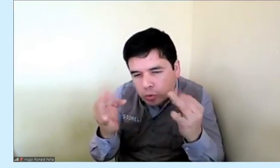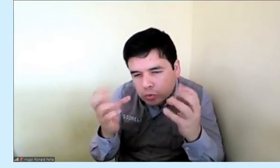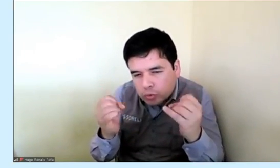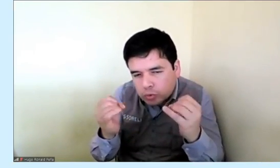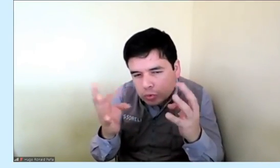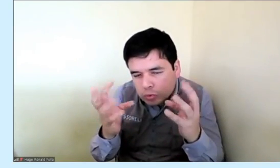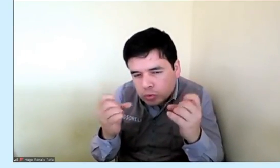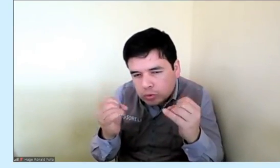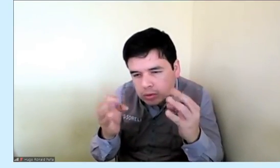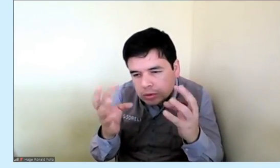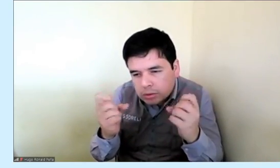¿cuántos